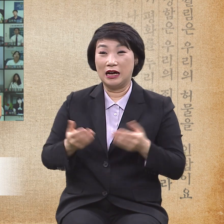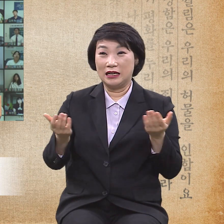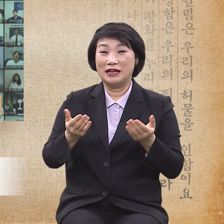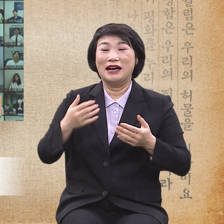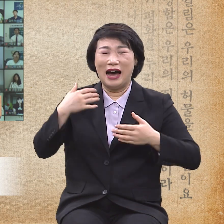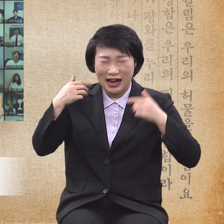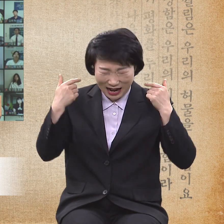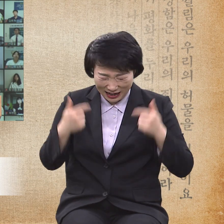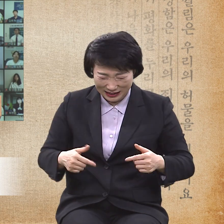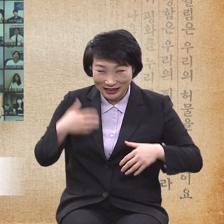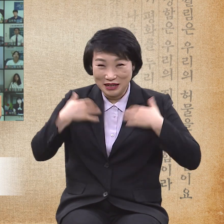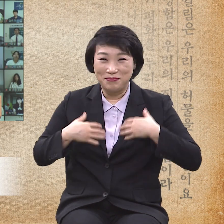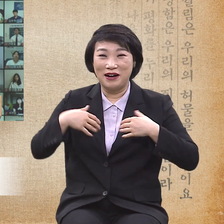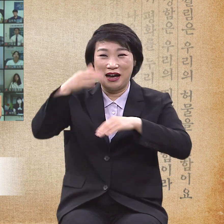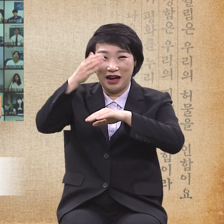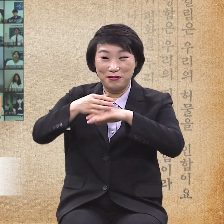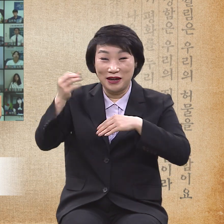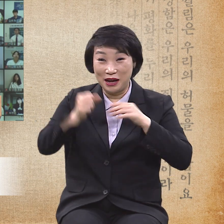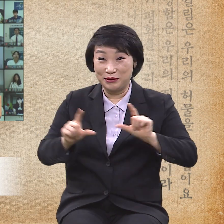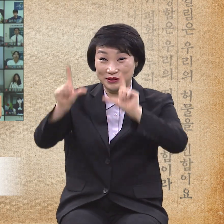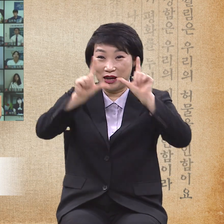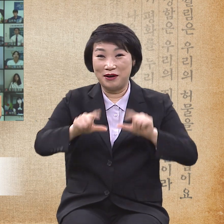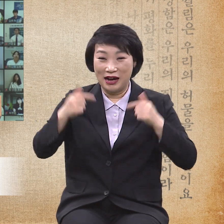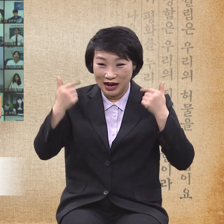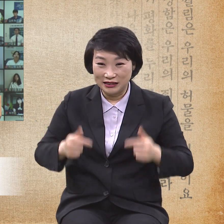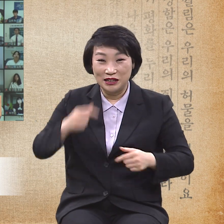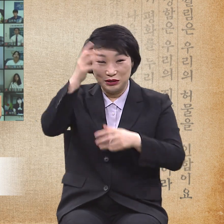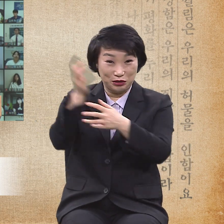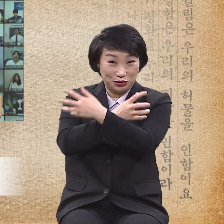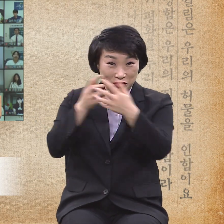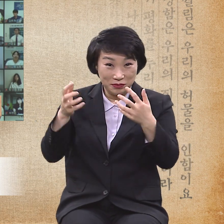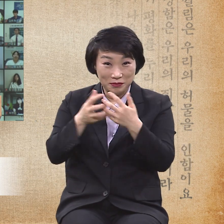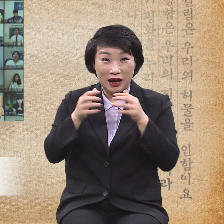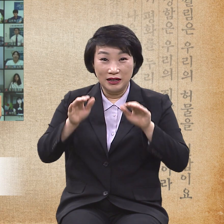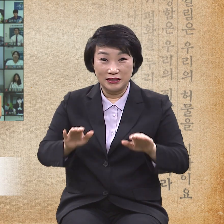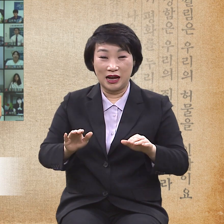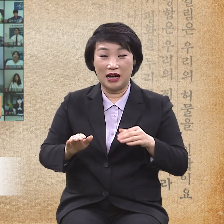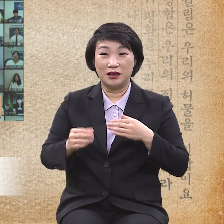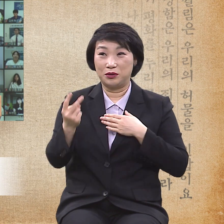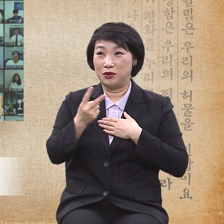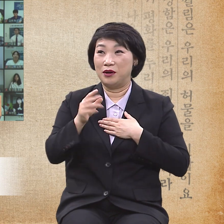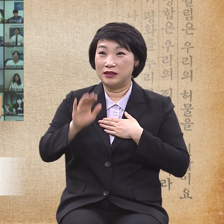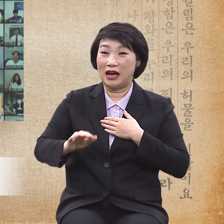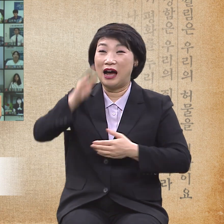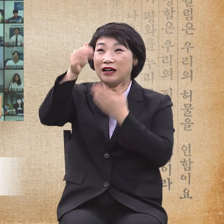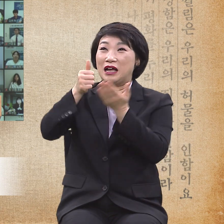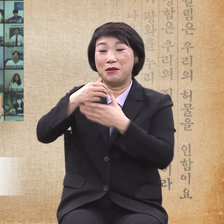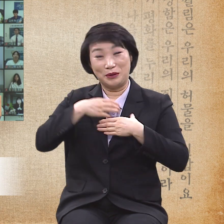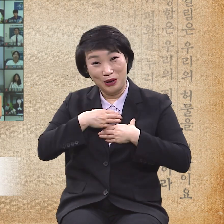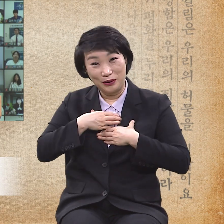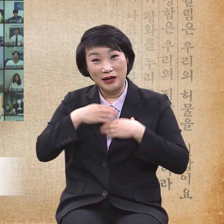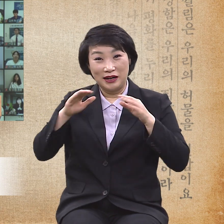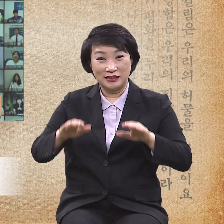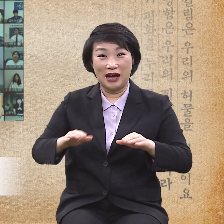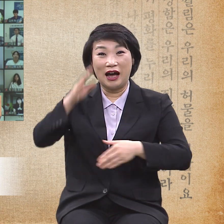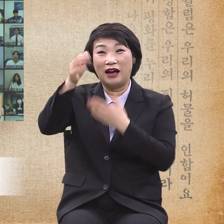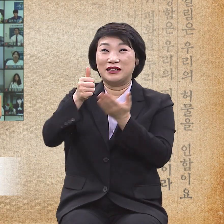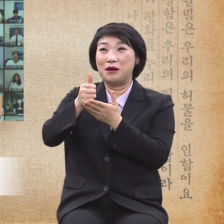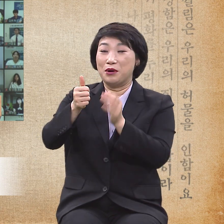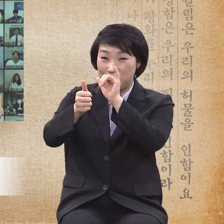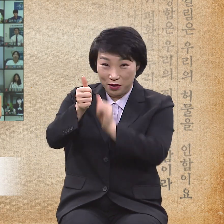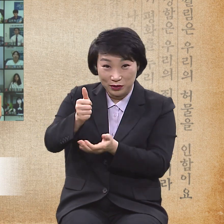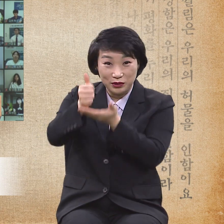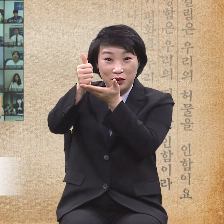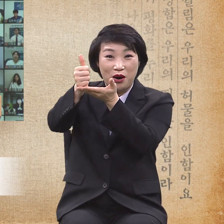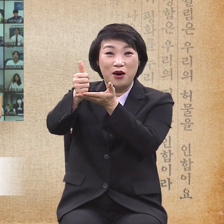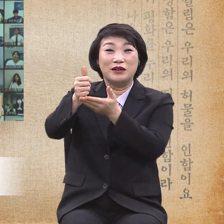기쁨과 감사로 살고 항상 성령이 충만하고 그리고 하나님을 경외하고 하나님을